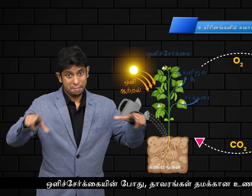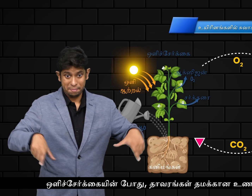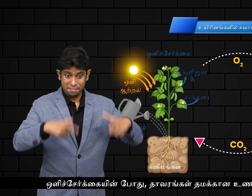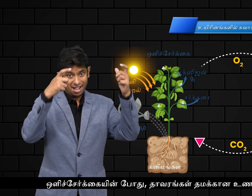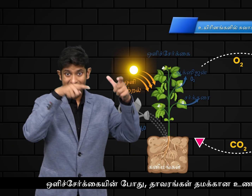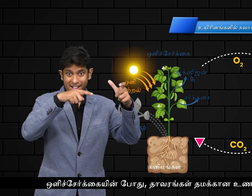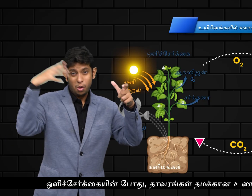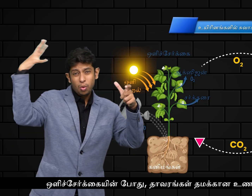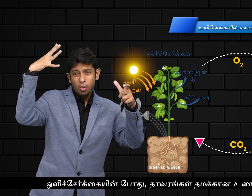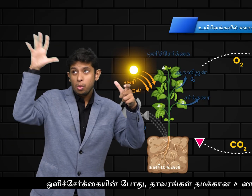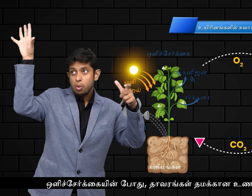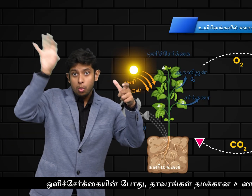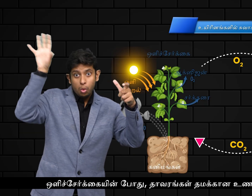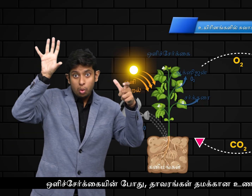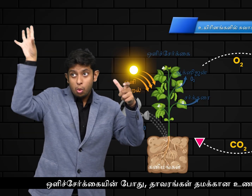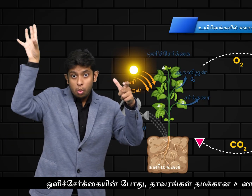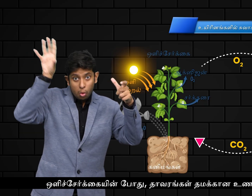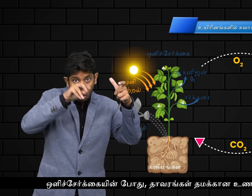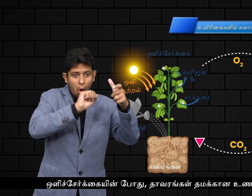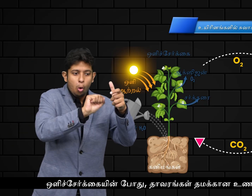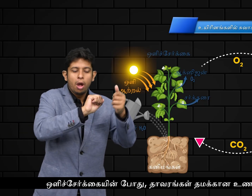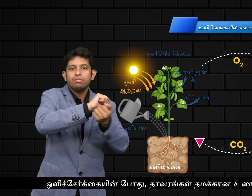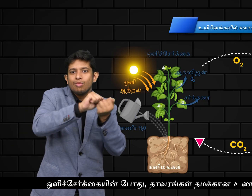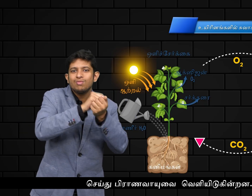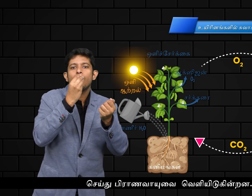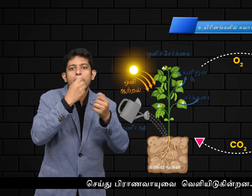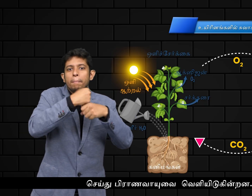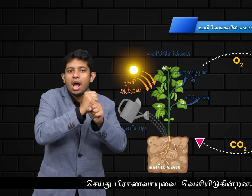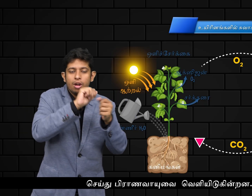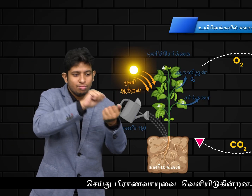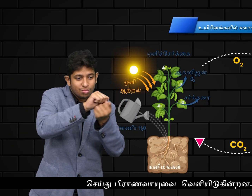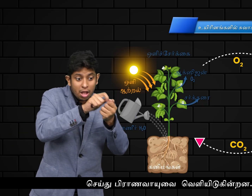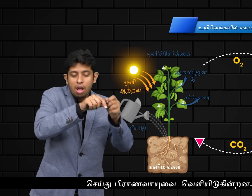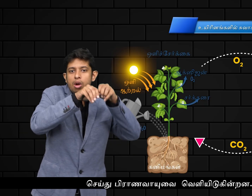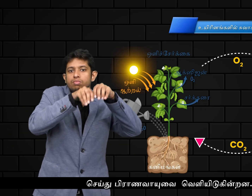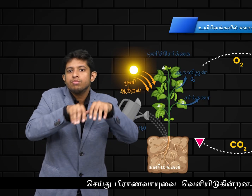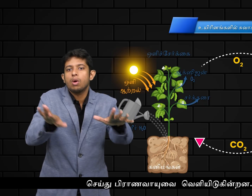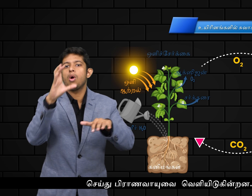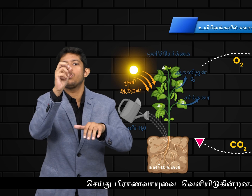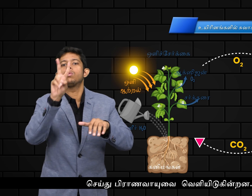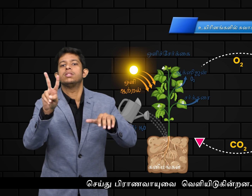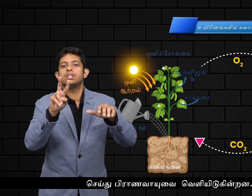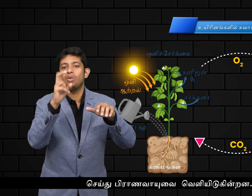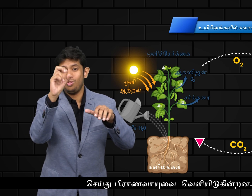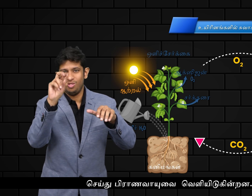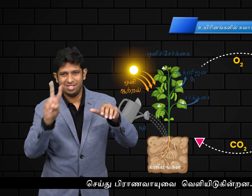ஒளிச்சேர்க்கையின் போது தாவரங்கள் தமக்கான உணவை தயார் செய்து பிராணவாயுவை வெளியிடுகின்றன.